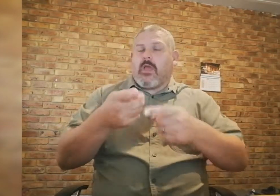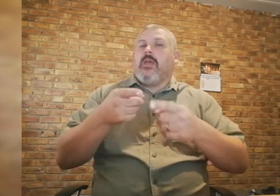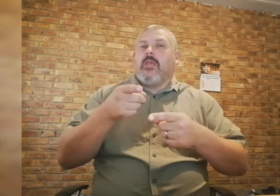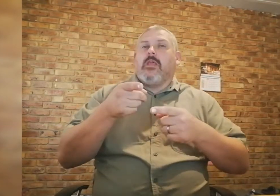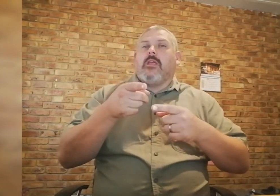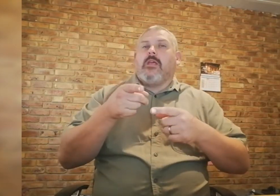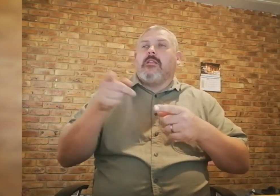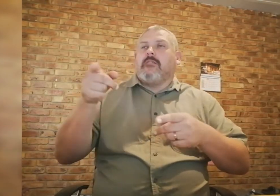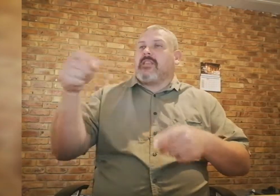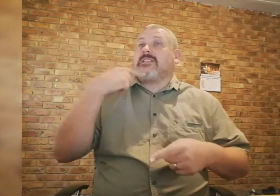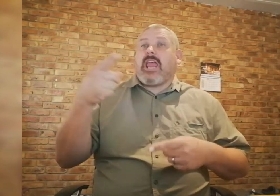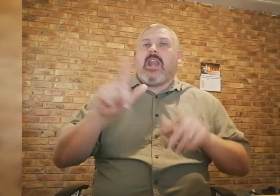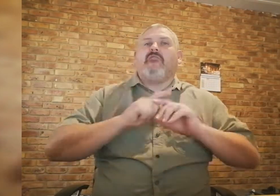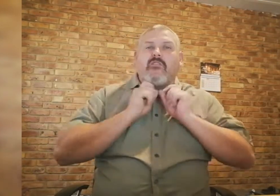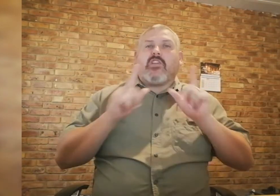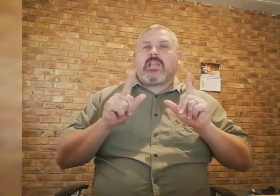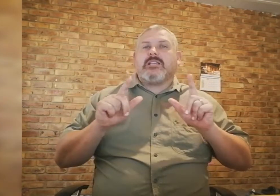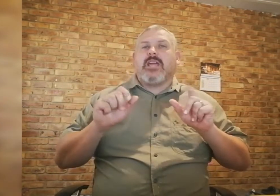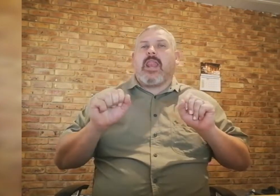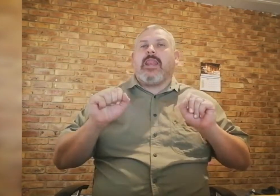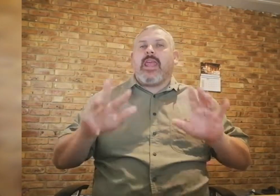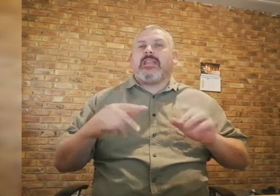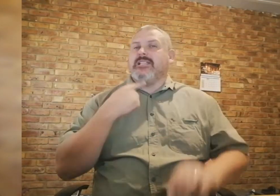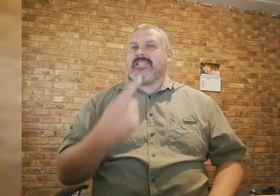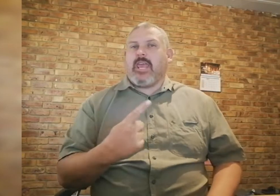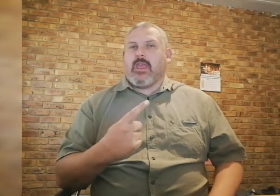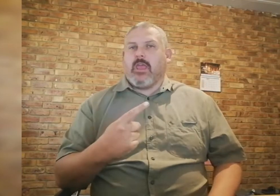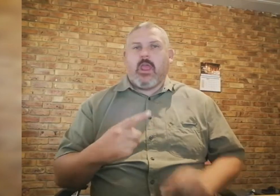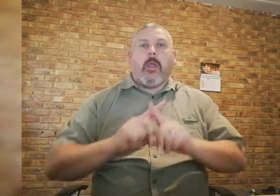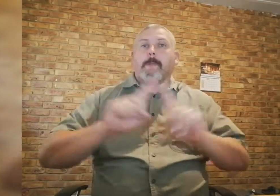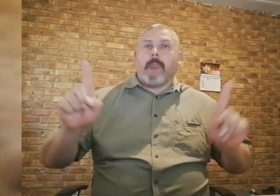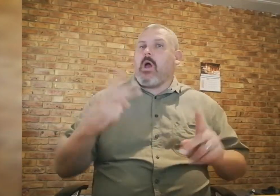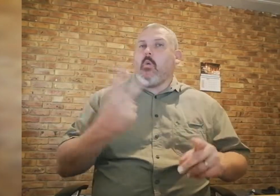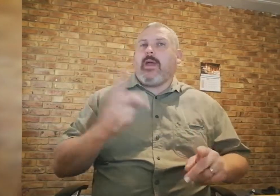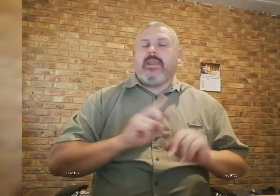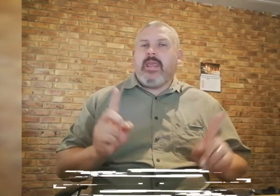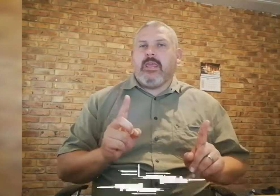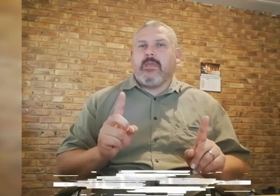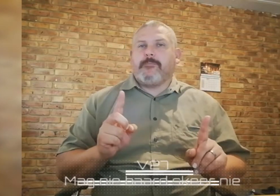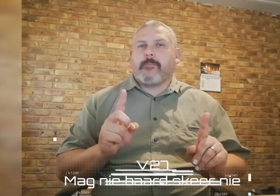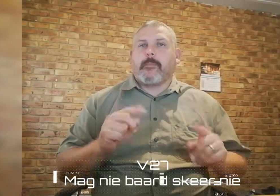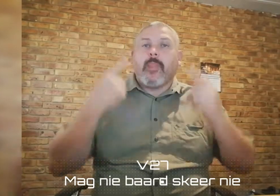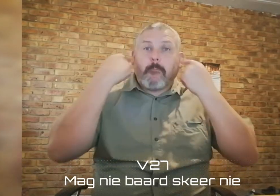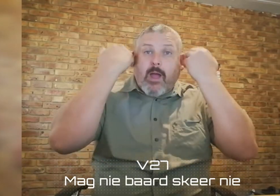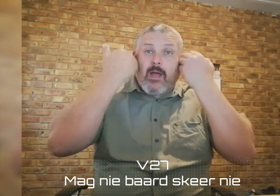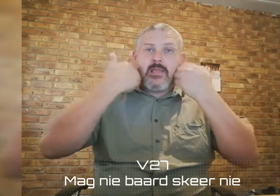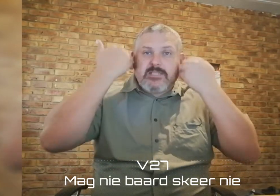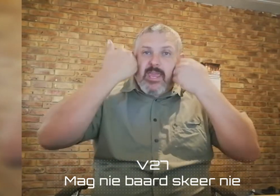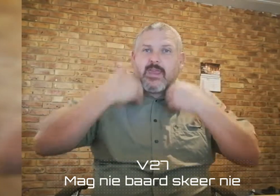Ook, sê, Leviticus 19 sê, mag ook nie baard skeer